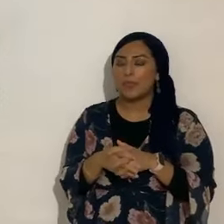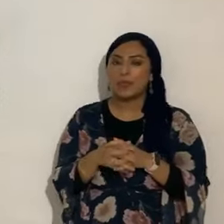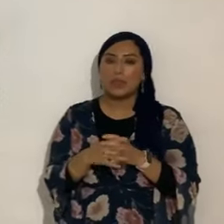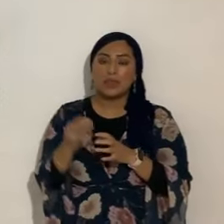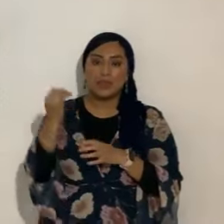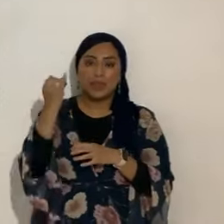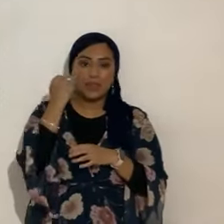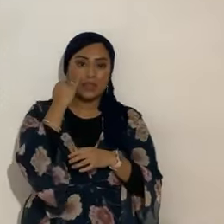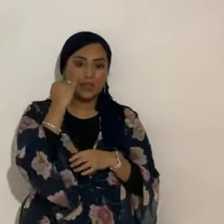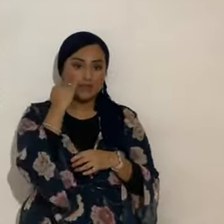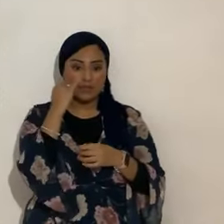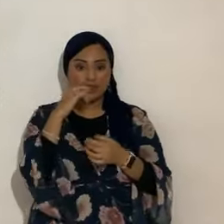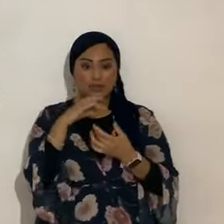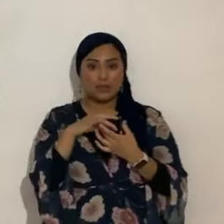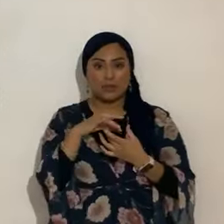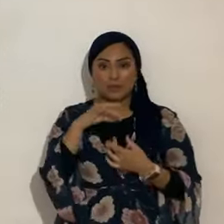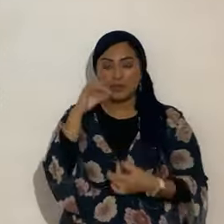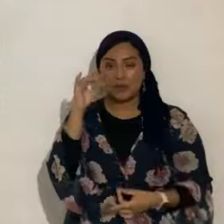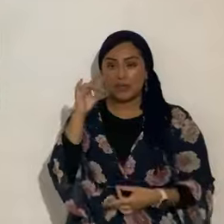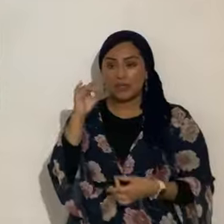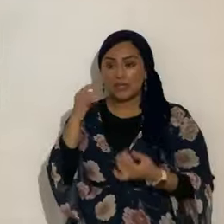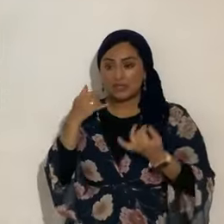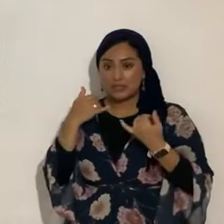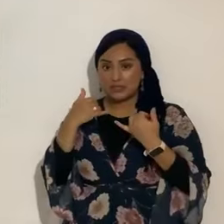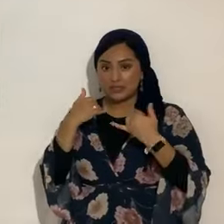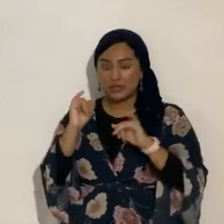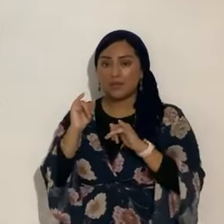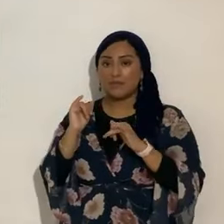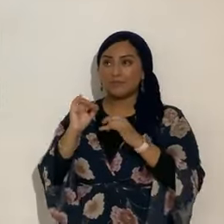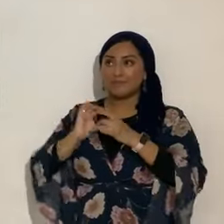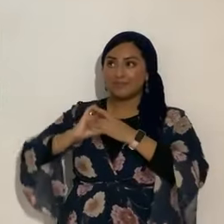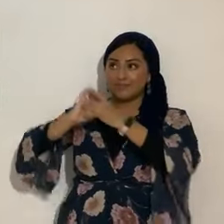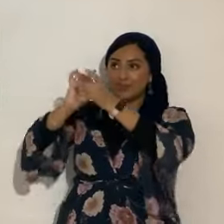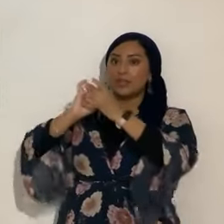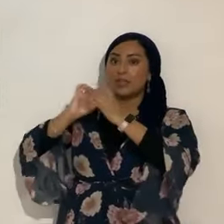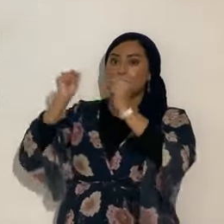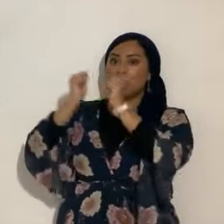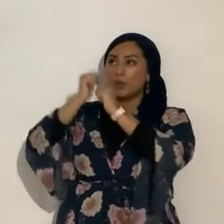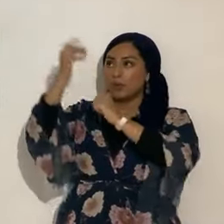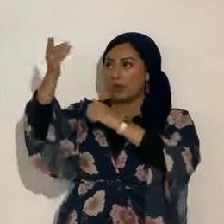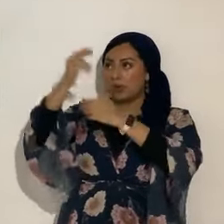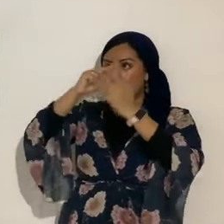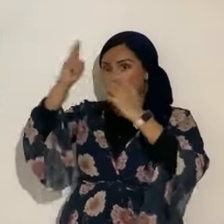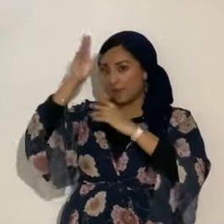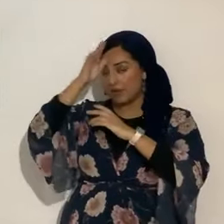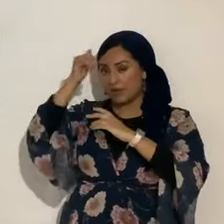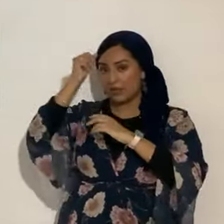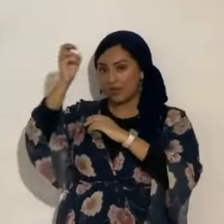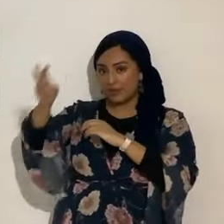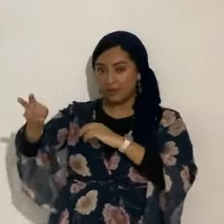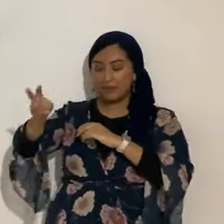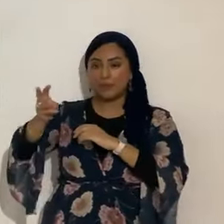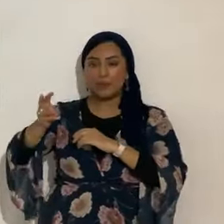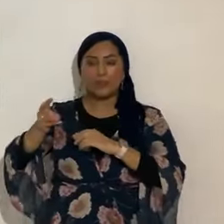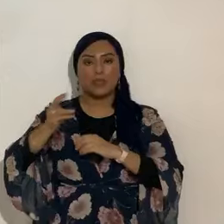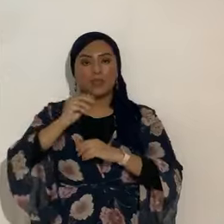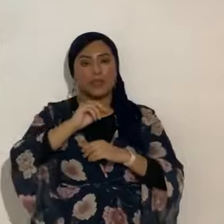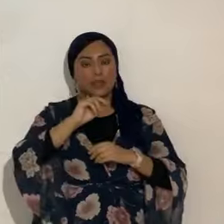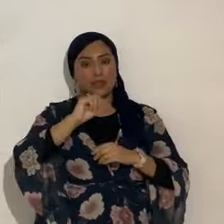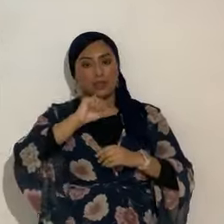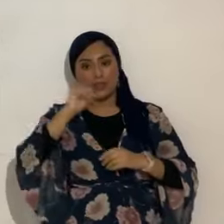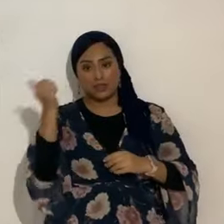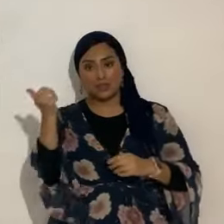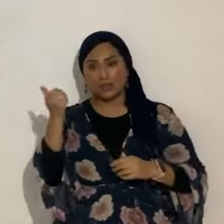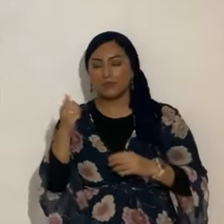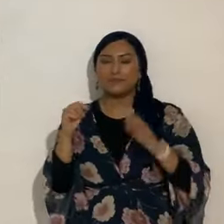Entonces, si el espíritu es la parte que aún se mantiene en contacto con el eterno Yahshua a través de la Ruach HaKodesh, la otra